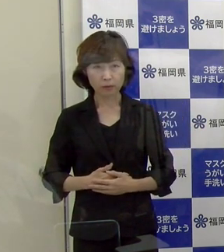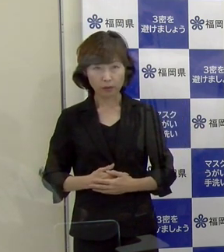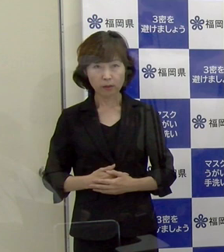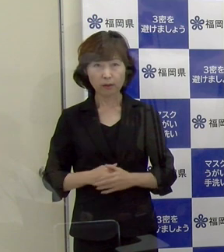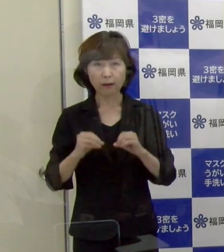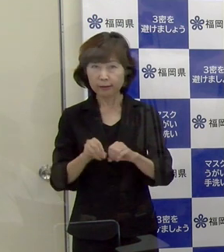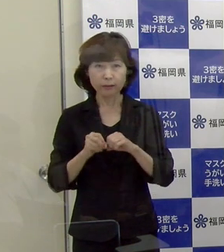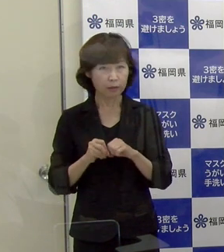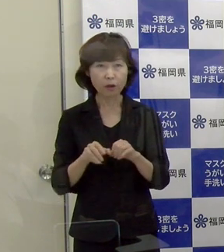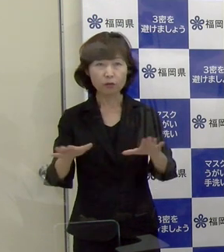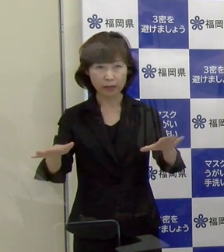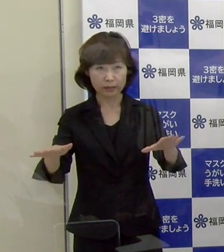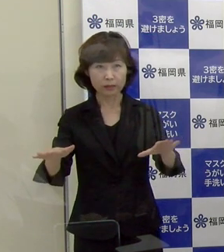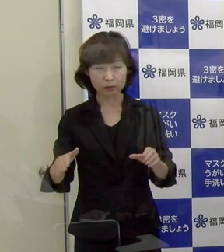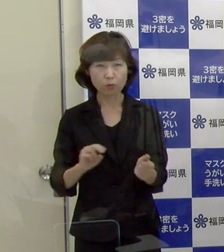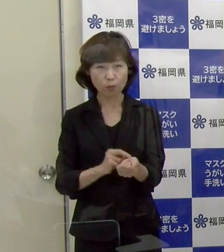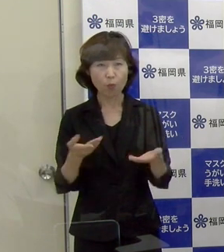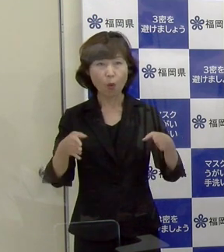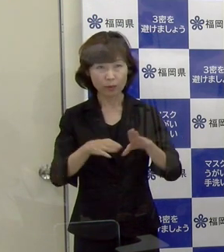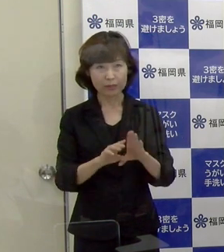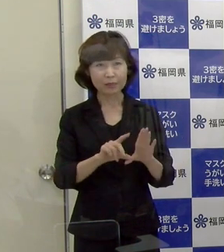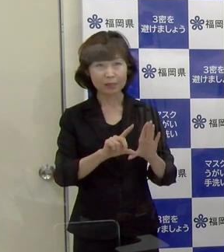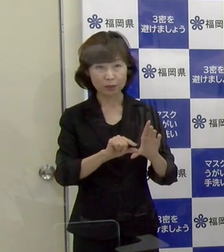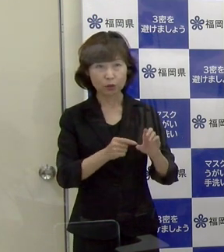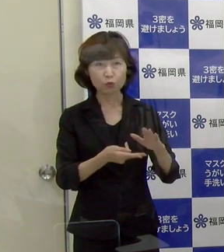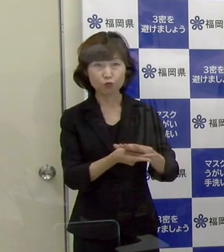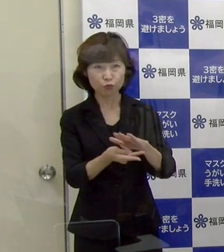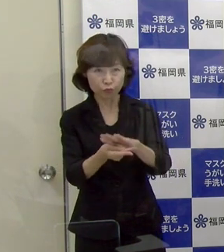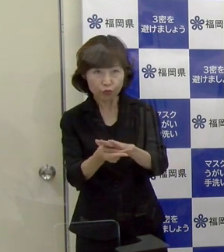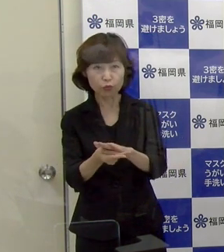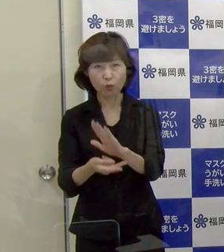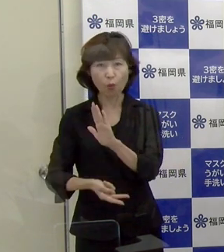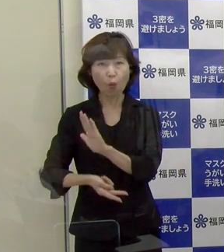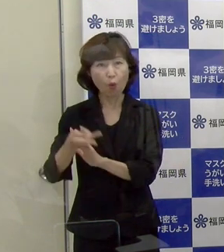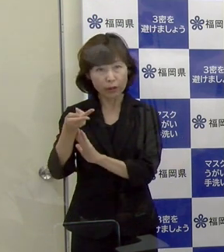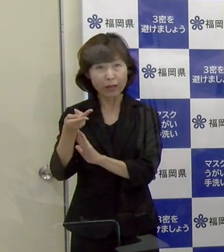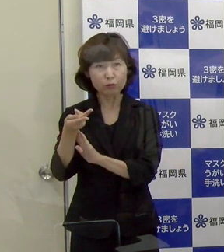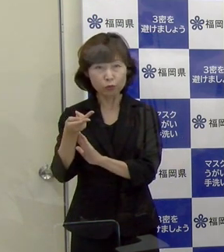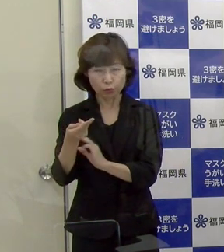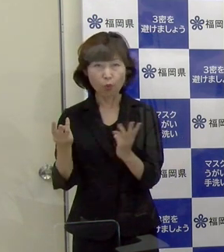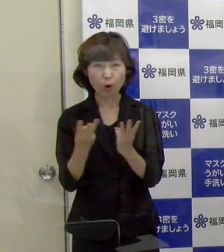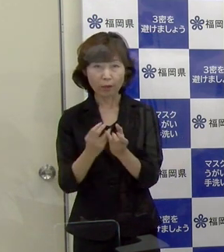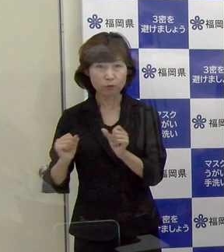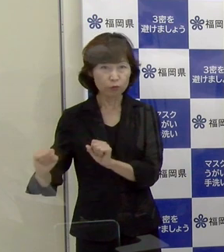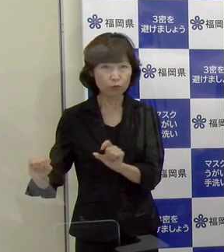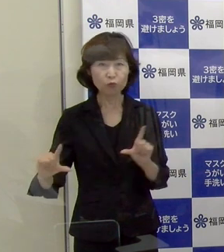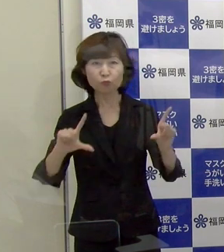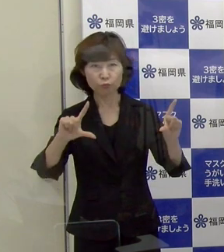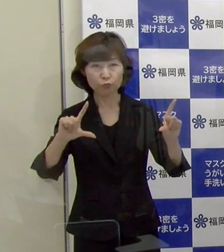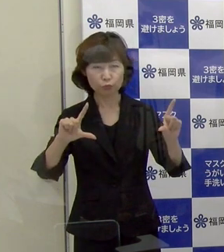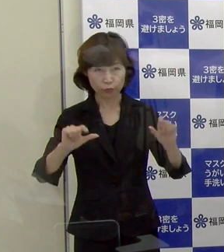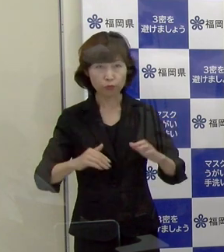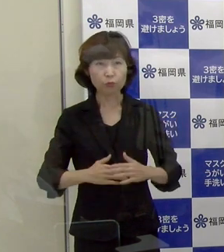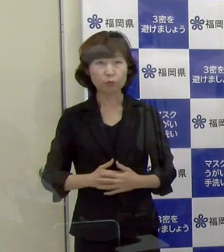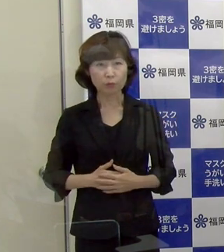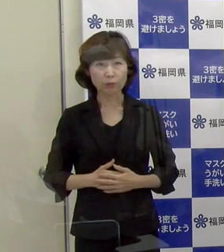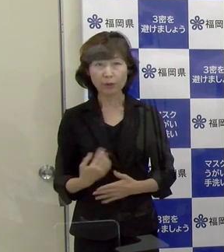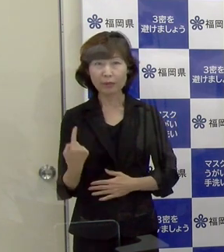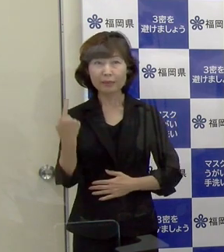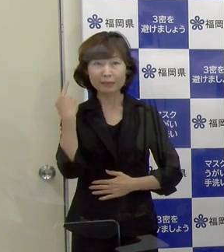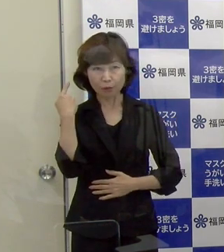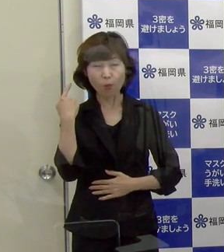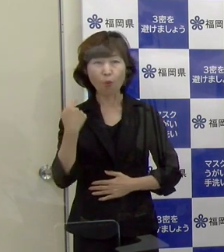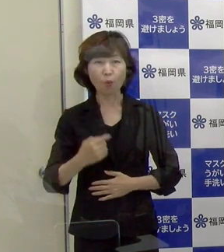まして病床使用率や宿泊流用施設の稼働率は上昇致しております昨日